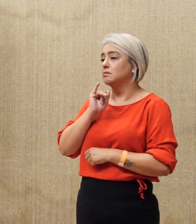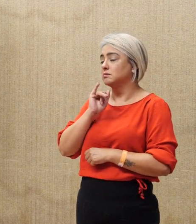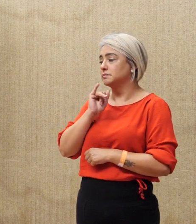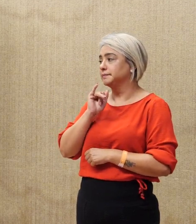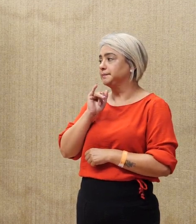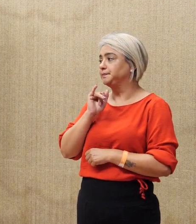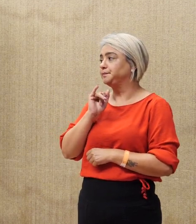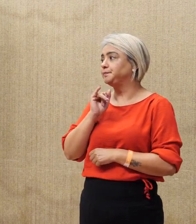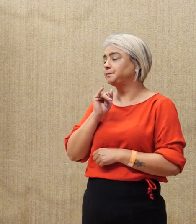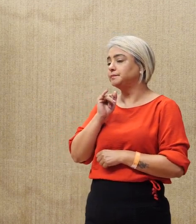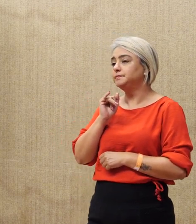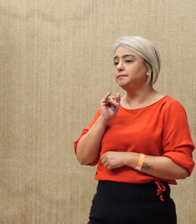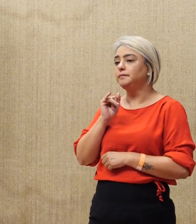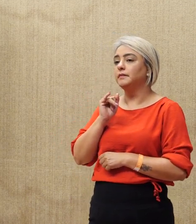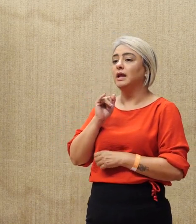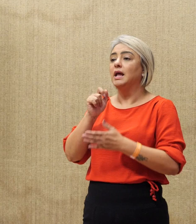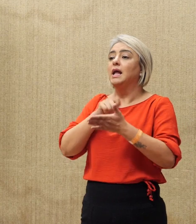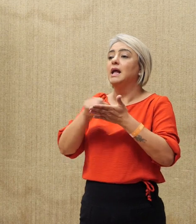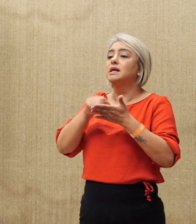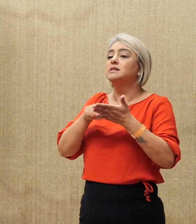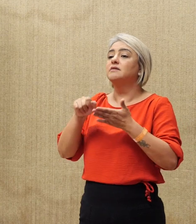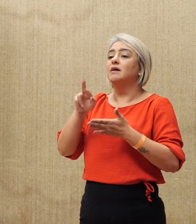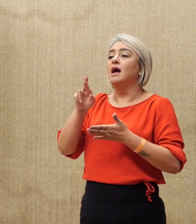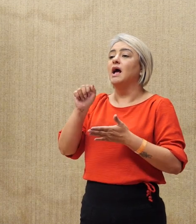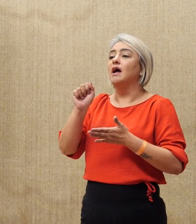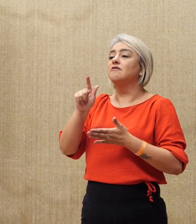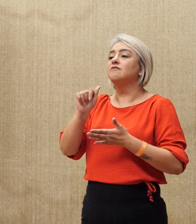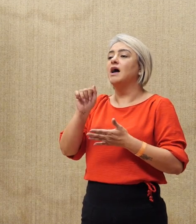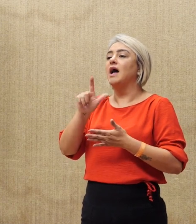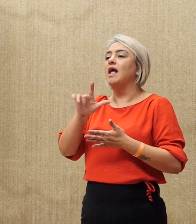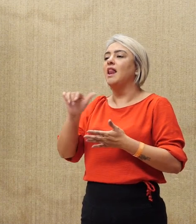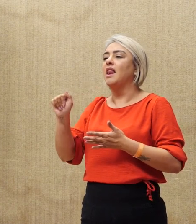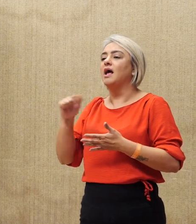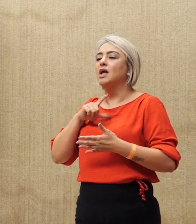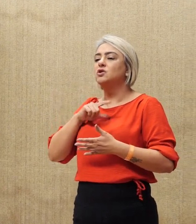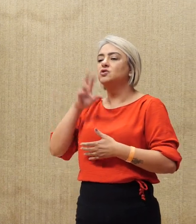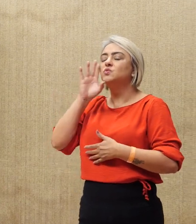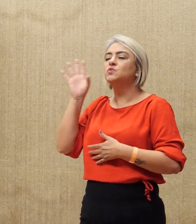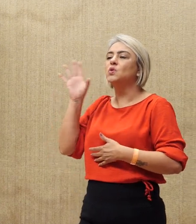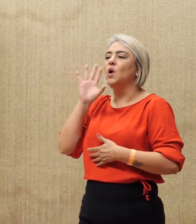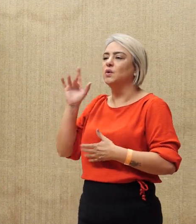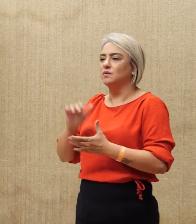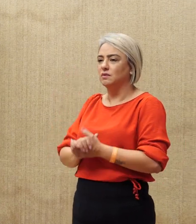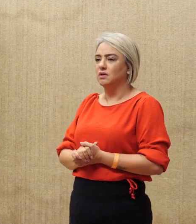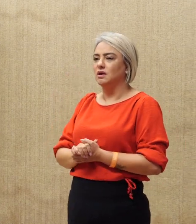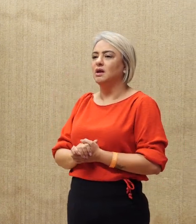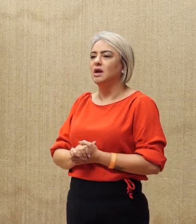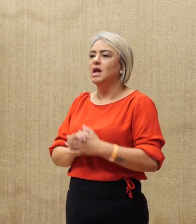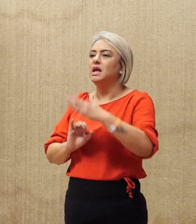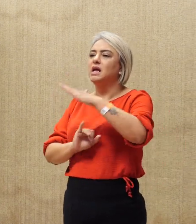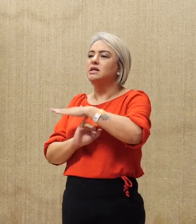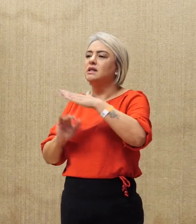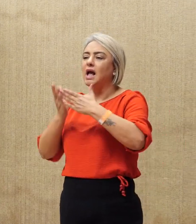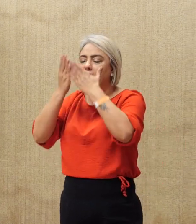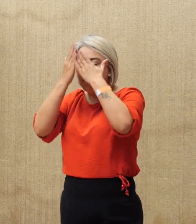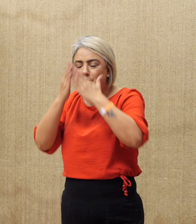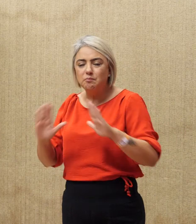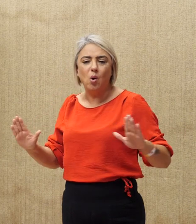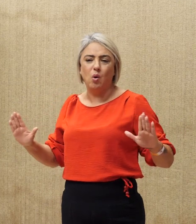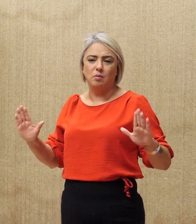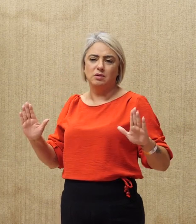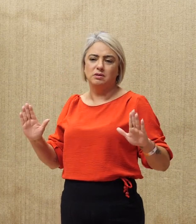repercussão, né? A escrivã Rafaela, que ela disse com todas as palavras: eu tinha um sonho. E a instituição acabou com o meu